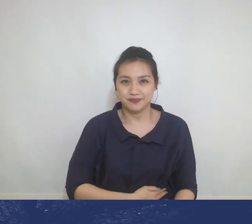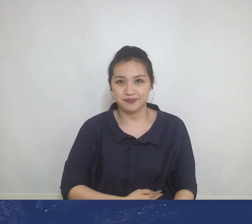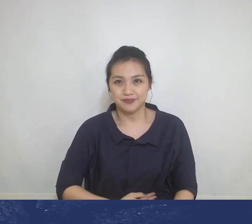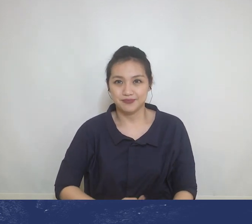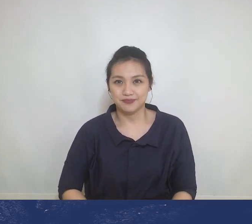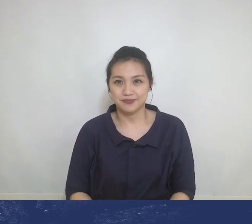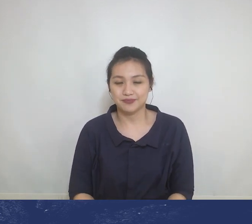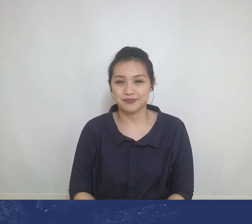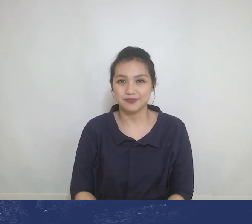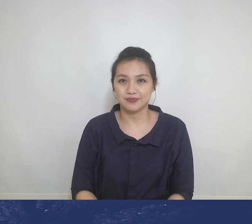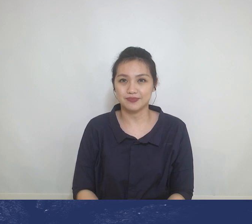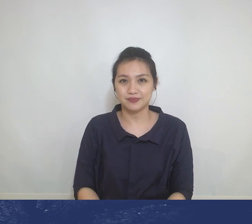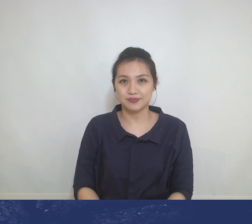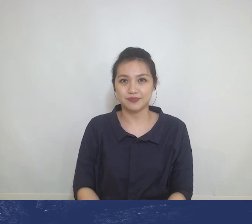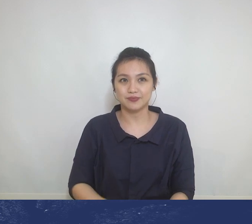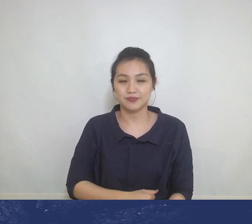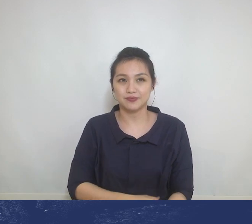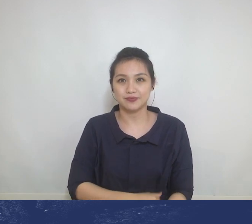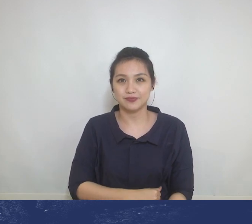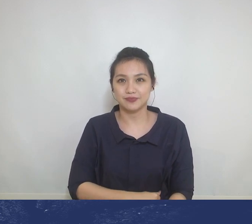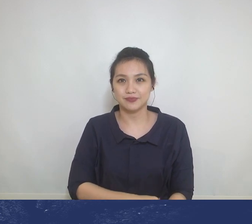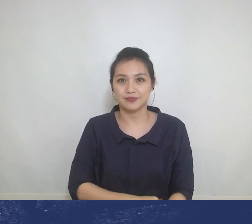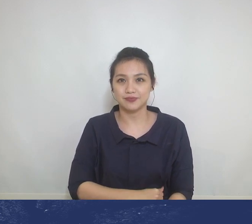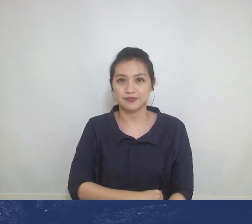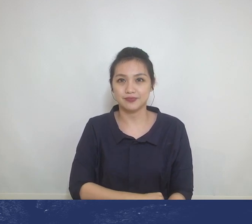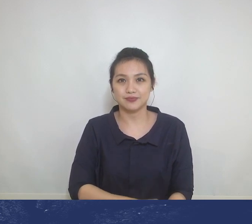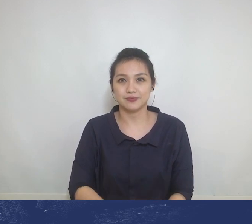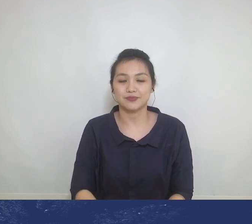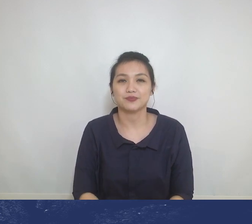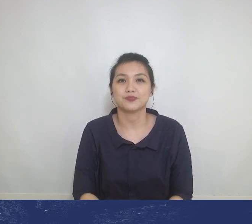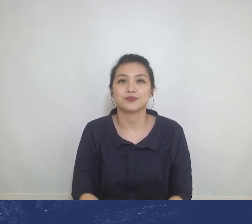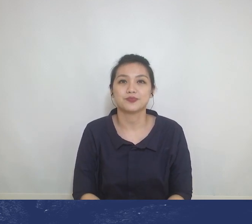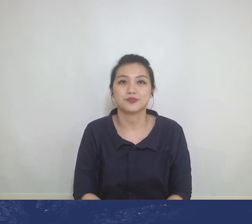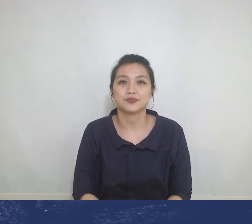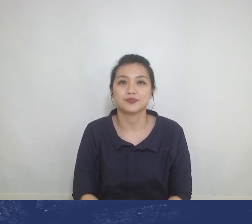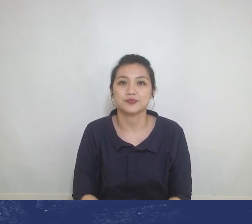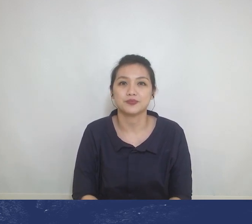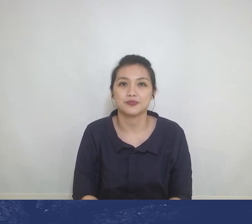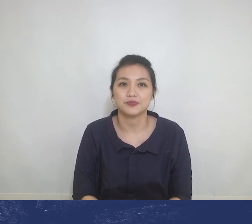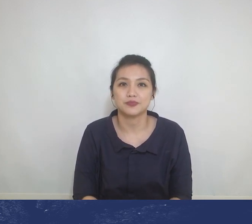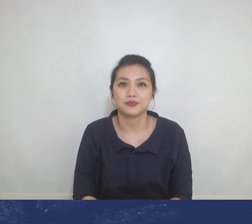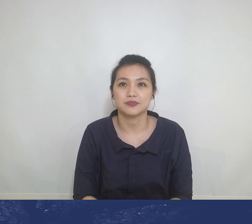lari. Atau kalaupun dia mesti jalan, dia lebih baik jalan naik kuda. Karena itu akan menyembunyikan